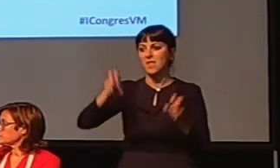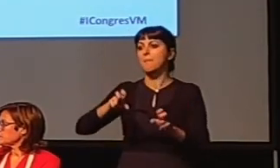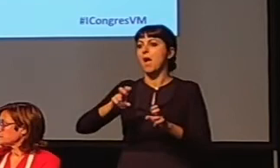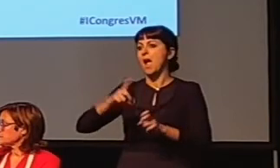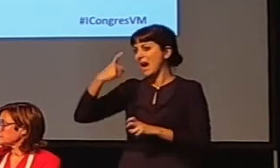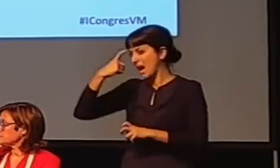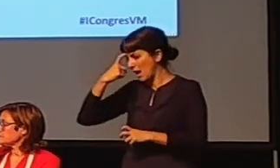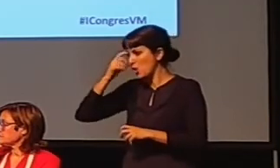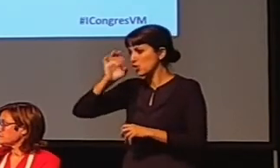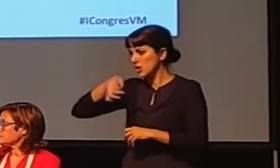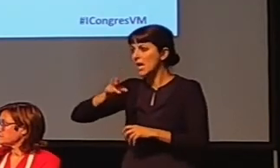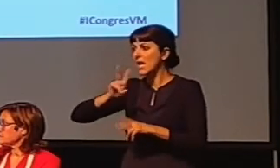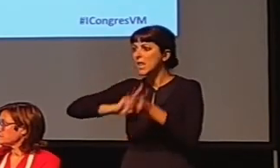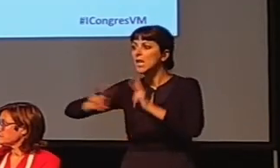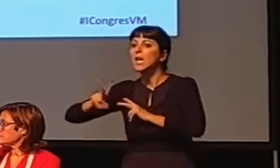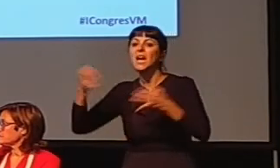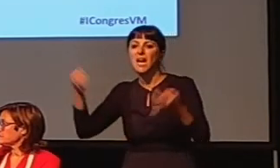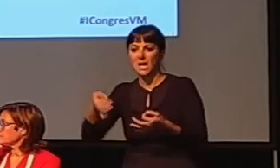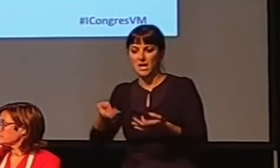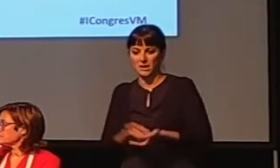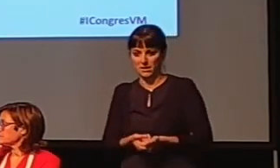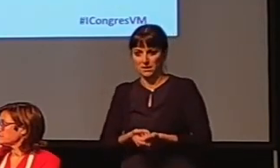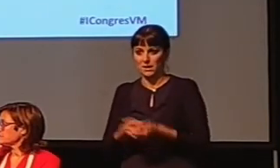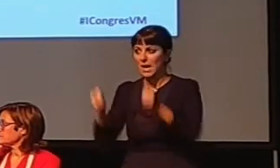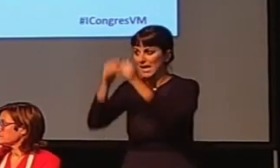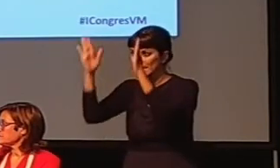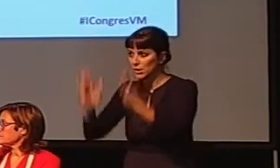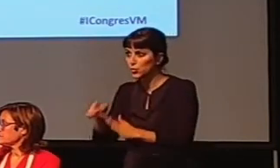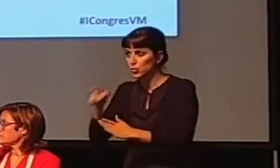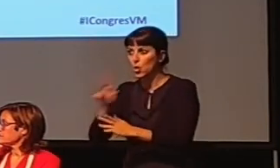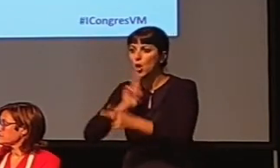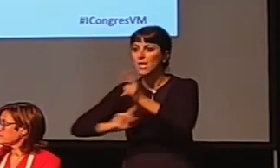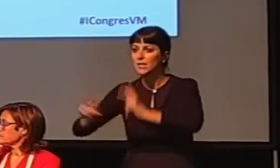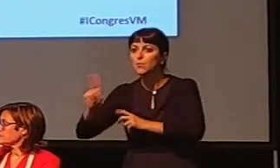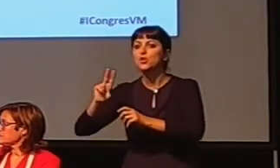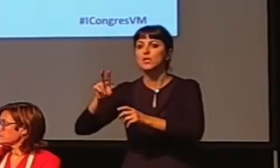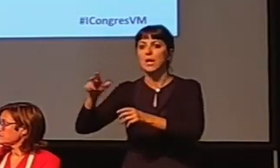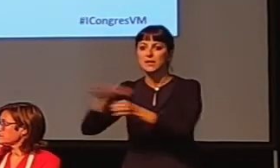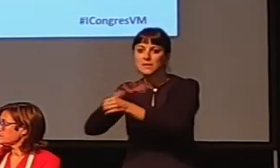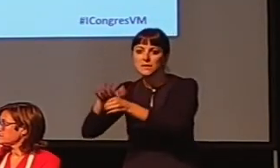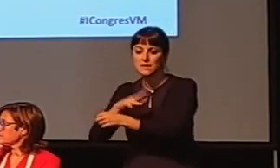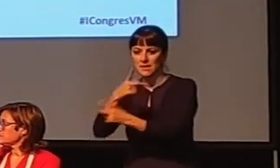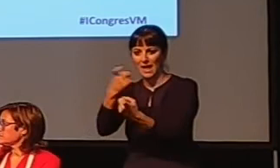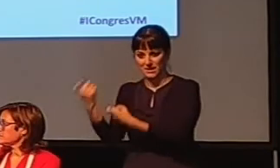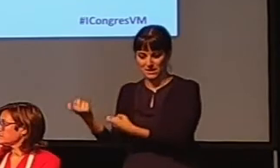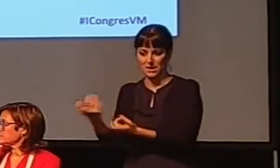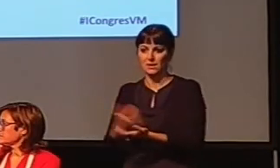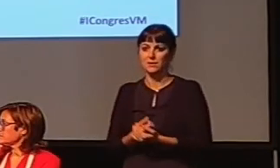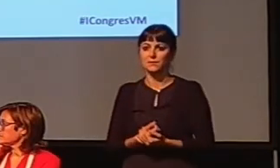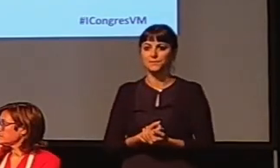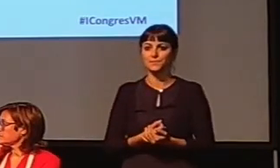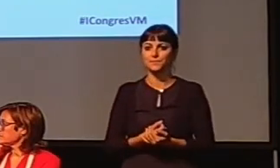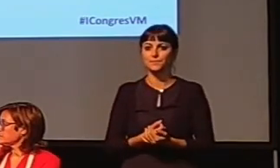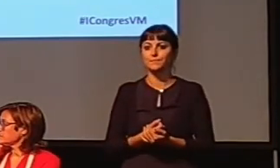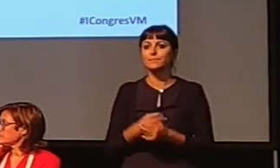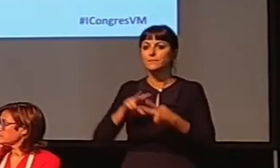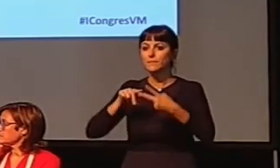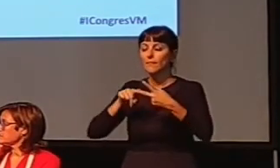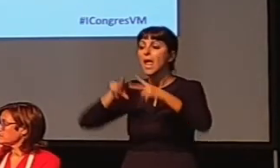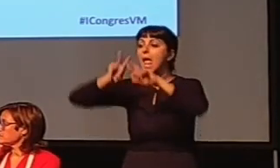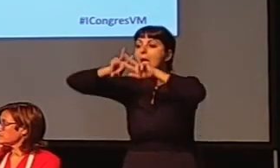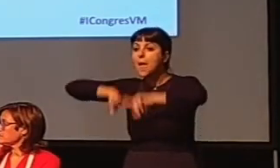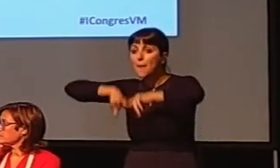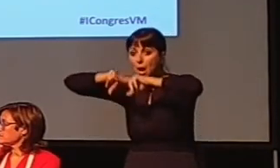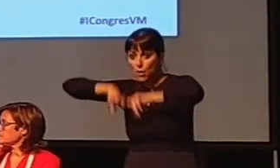aquesta credibilitat, efectivament, que sigui a nivell institucional. Vull dir que tenim que crear mecanismes per poder-ho fer. Les avaluacions del risc